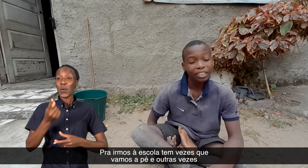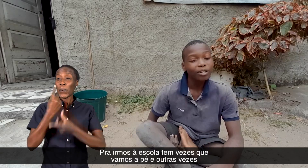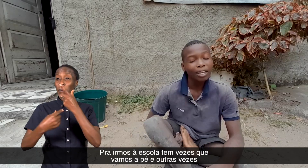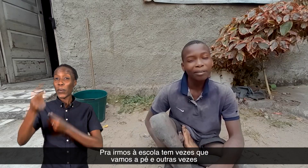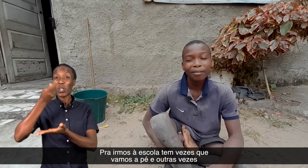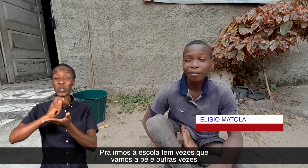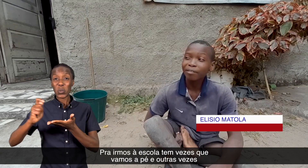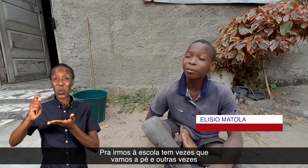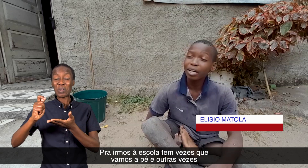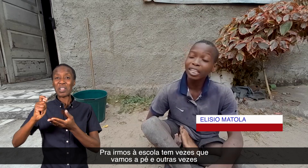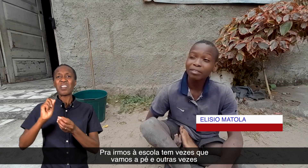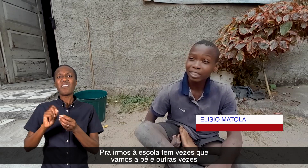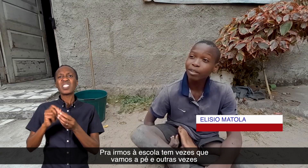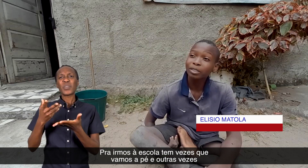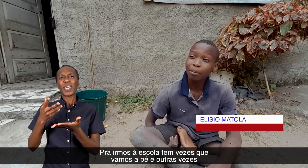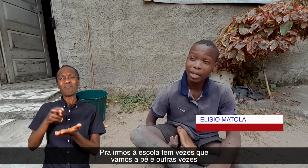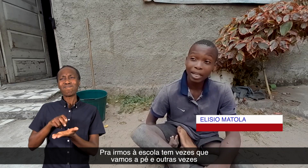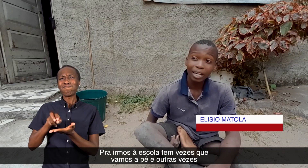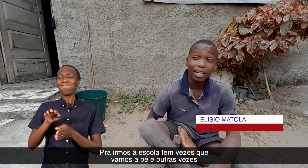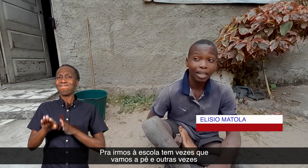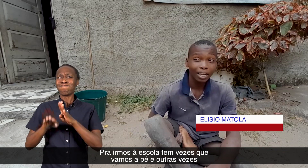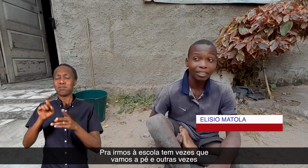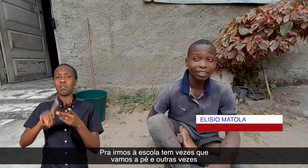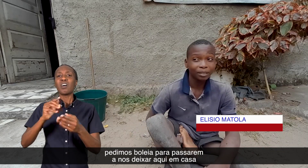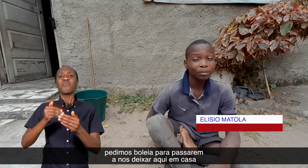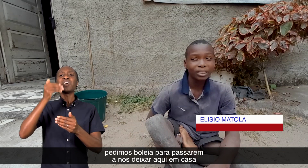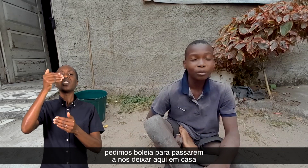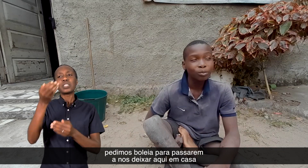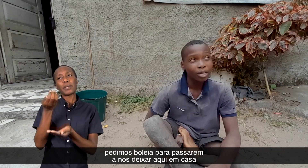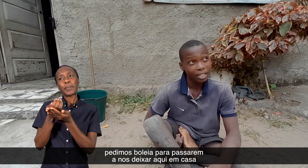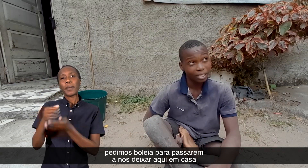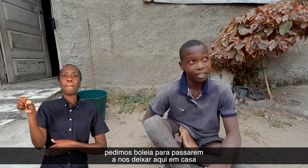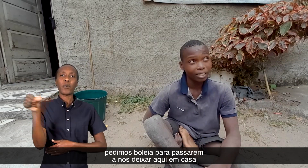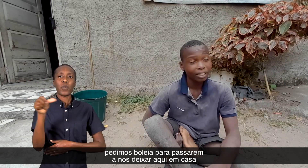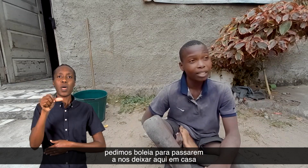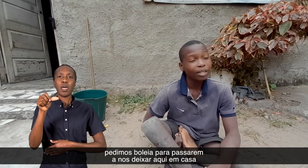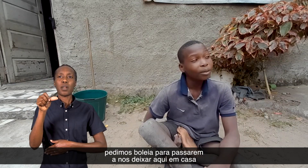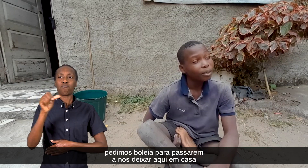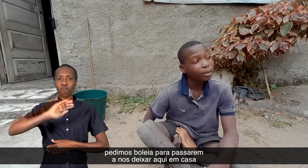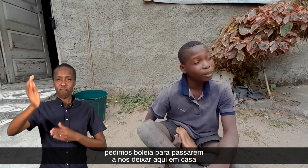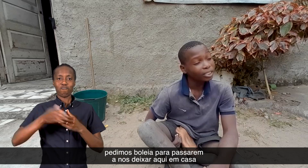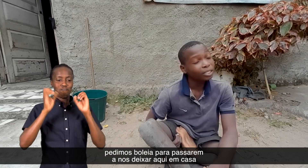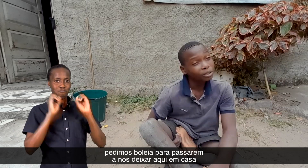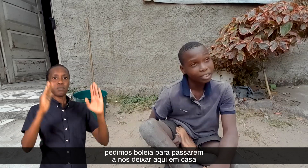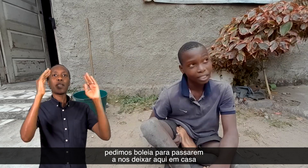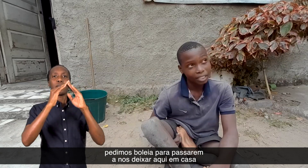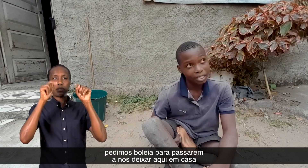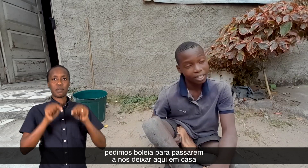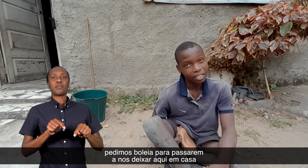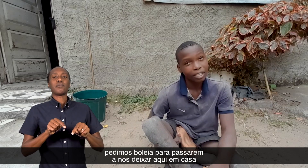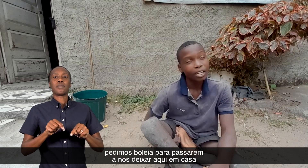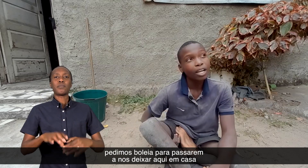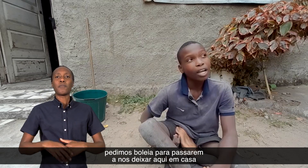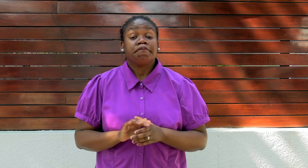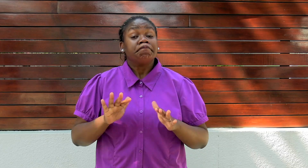Para ir à escola, às vezes vamos a pé, às vezes pedimos boleia para passar a nos deixar aqui em